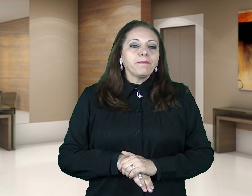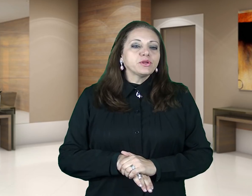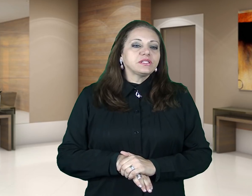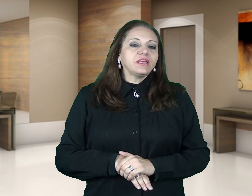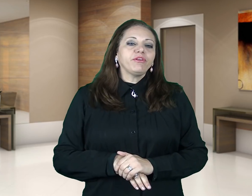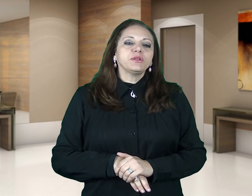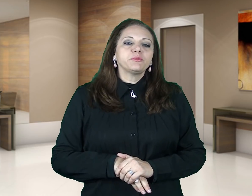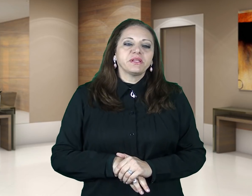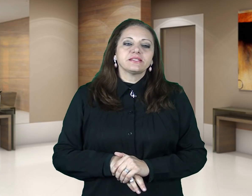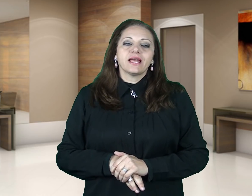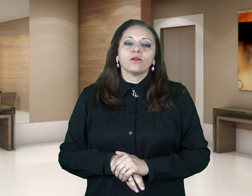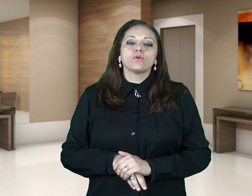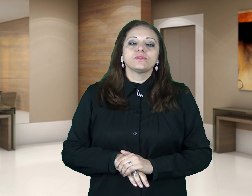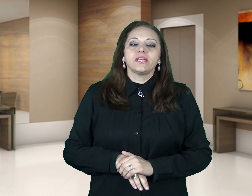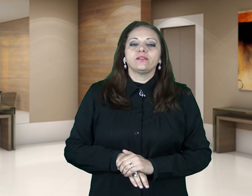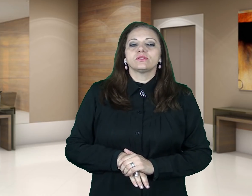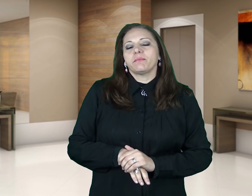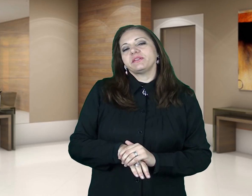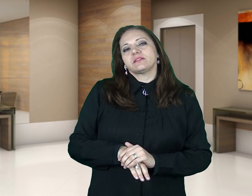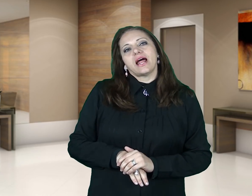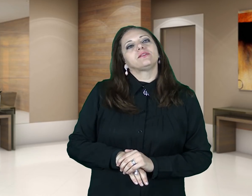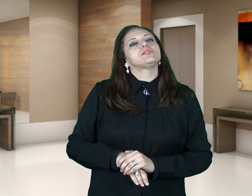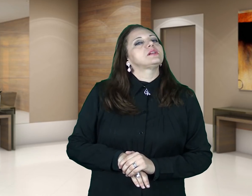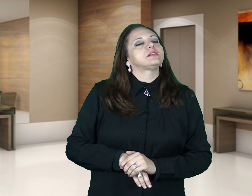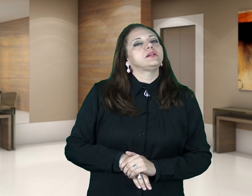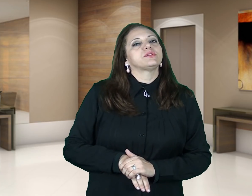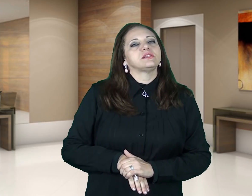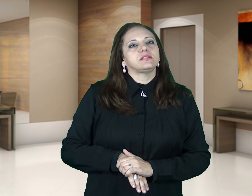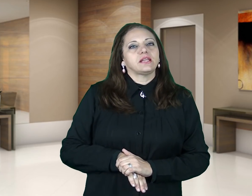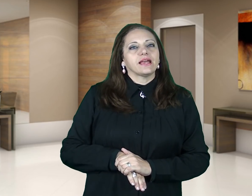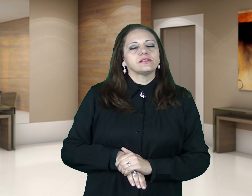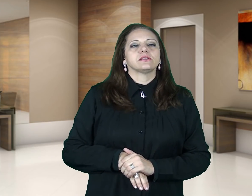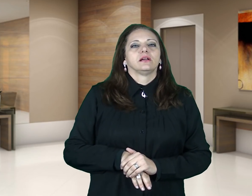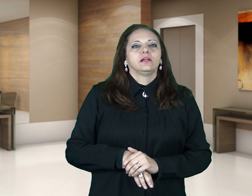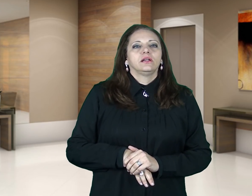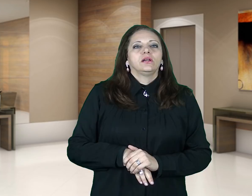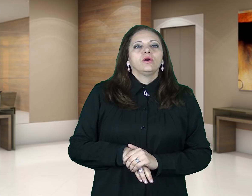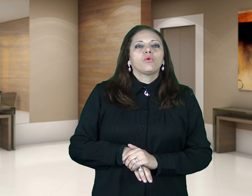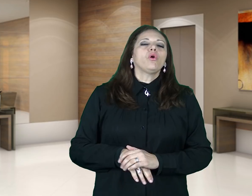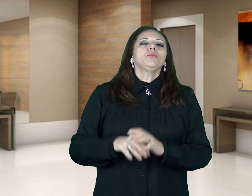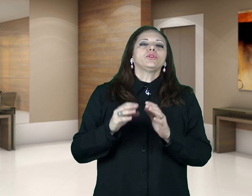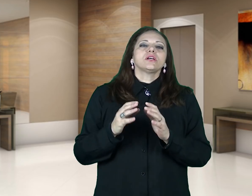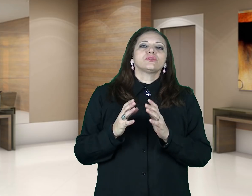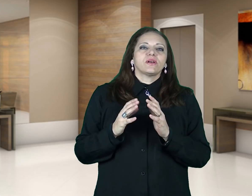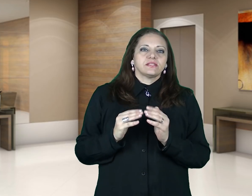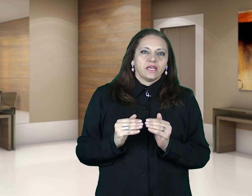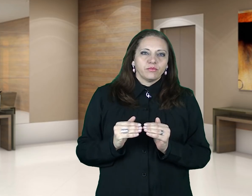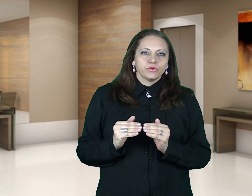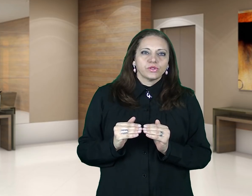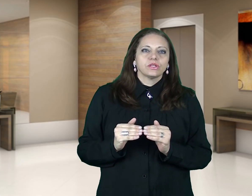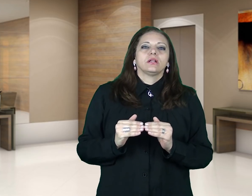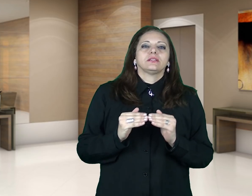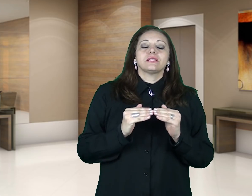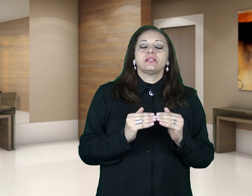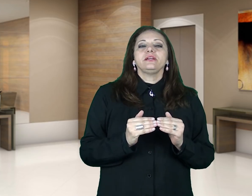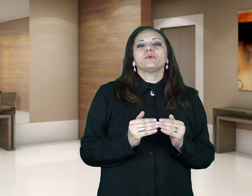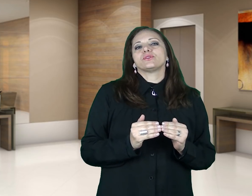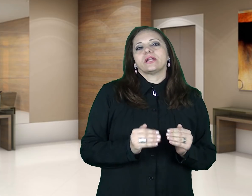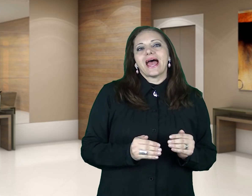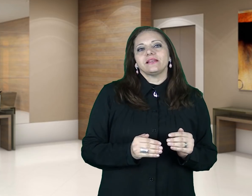é possível expressar conceitos abstratos nas línguas de sinais. Como nós fazemos nas línguas